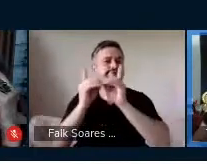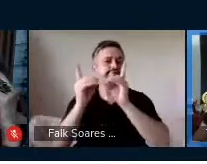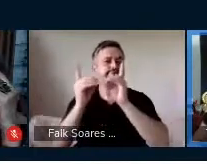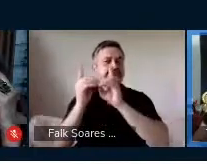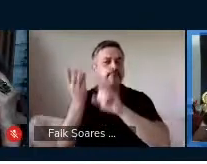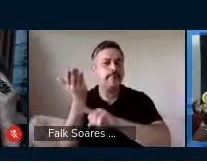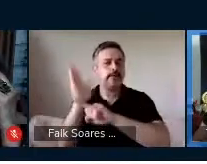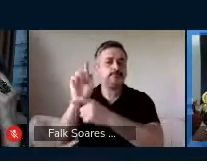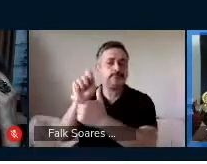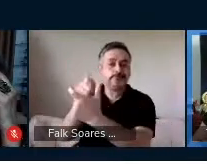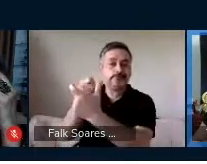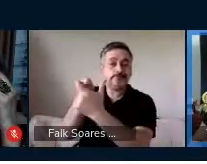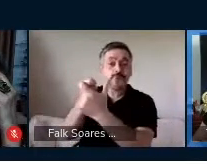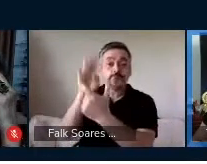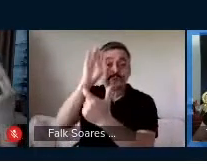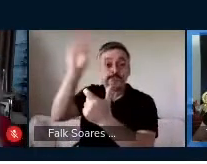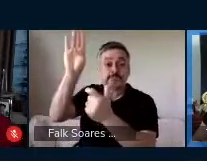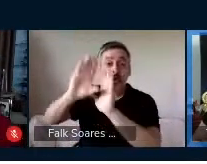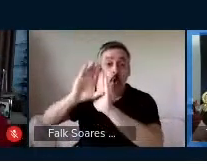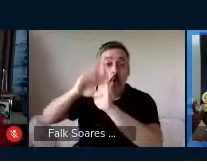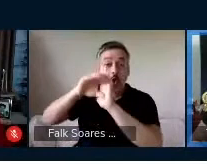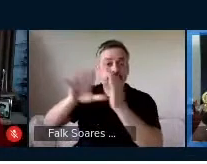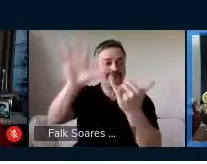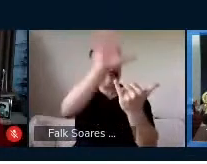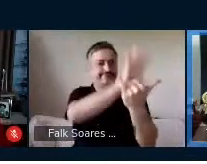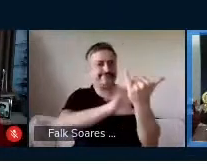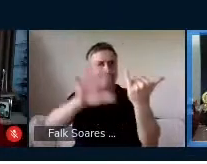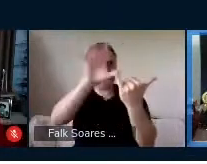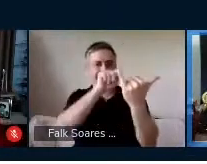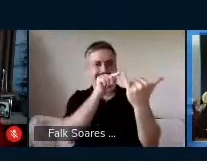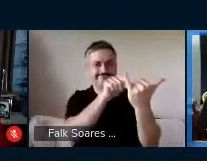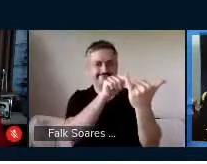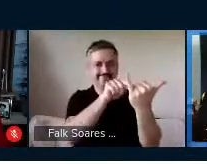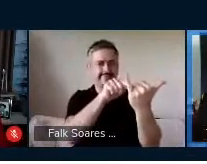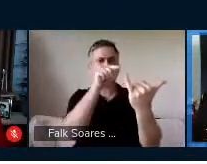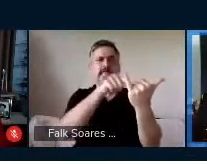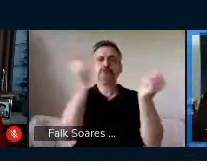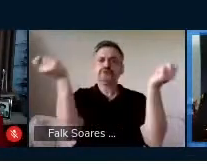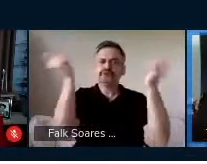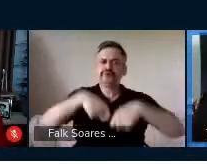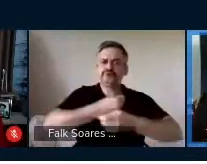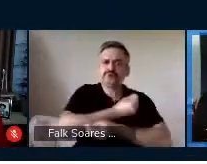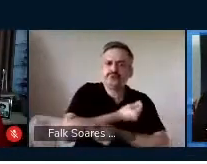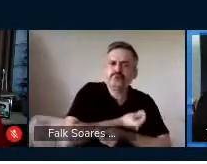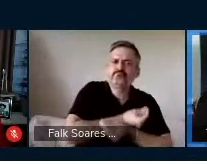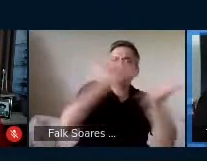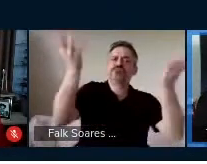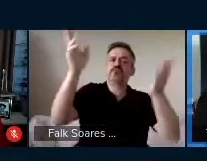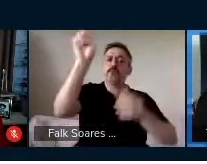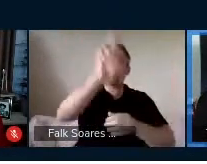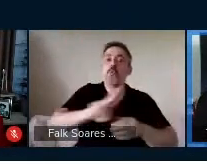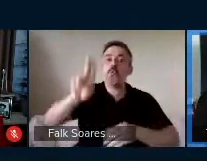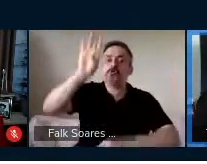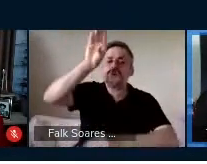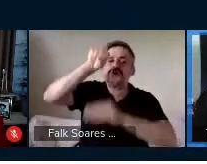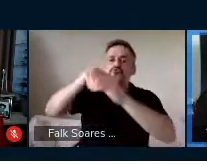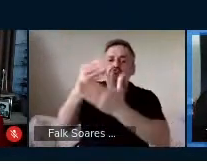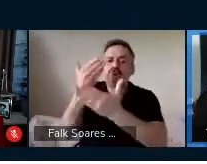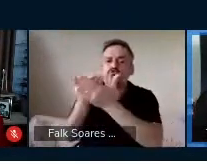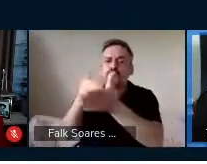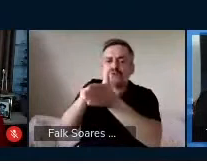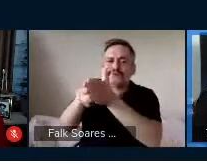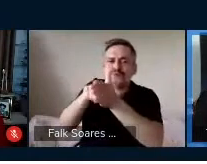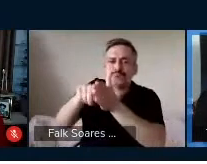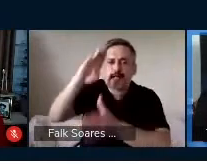também o capítulo 6, que é um modelo de vocabulário pedagógico bilíngue dos sinais-termo do campo